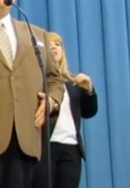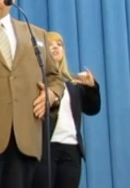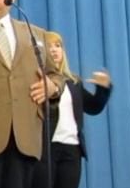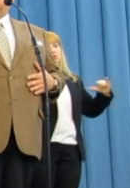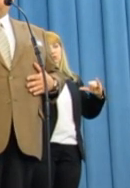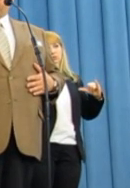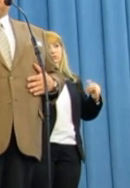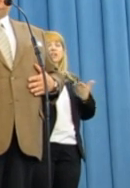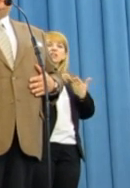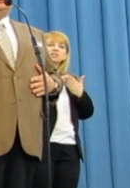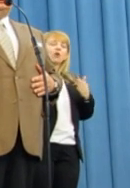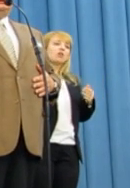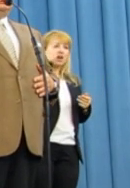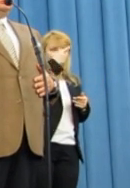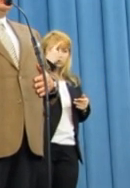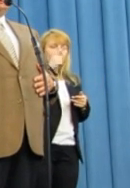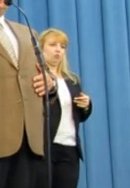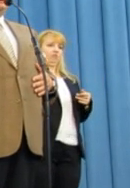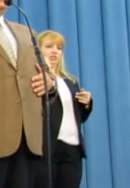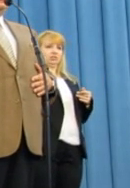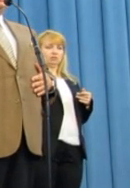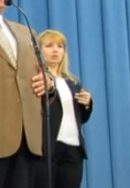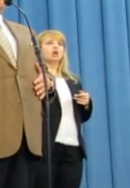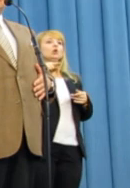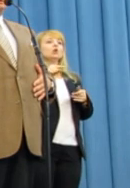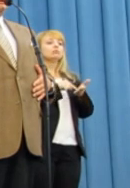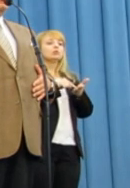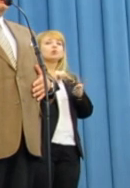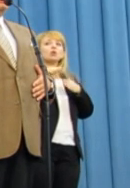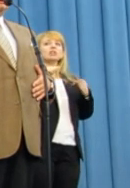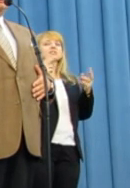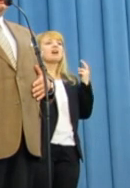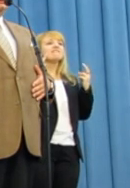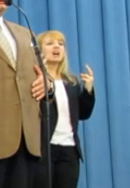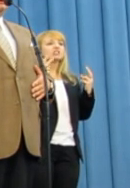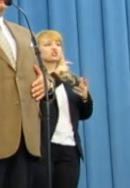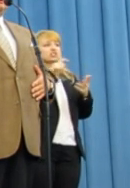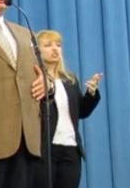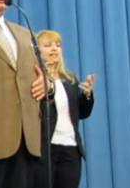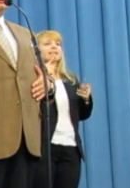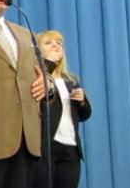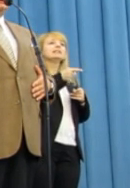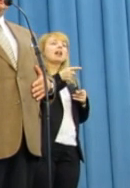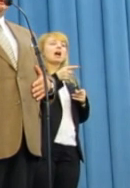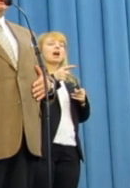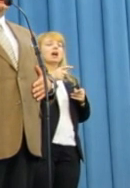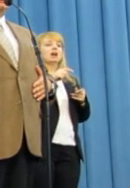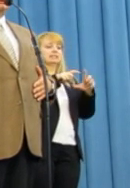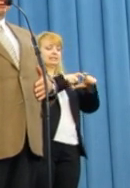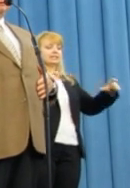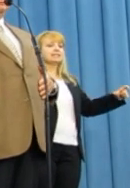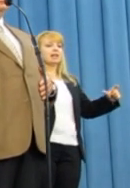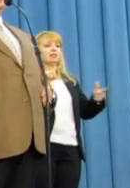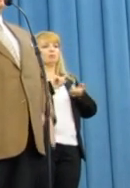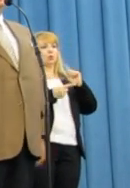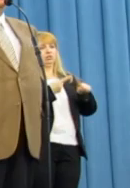dlatego uważam i powtórzę, że to będzie bardzo ważny czas dla całej sceny politycznej, rok 2013-2014